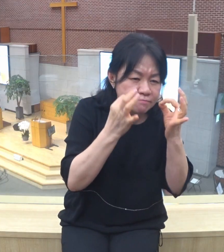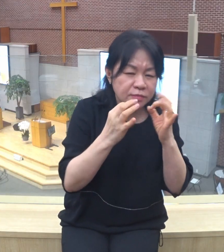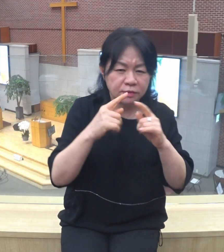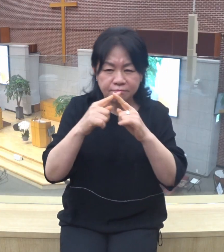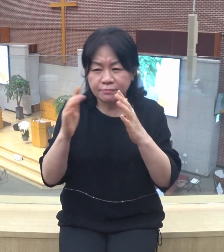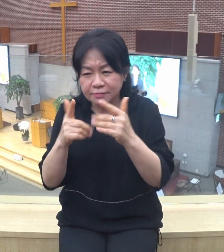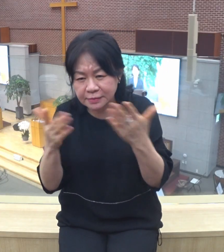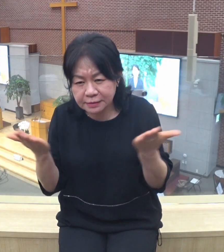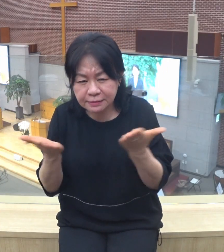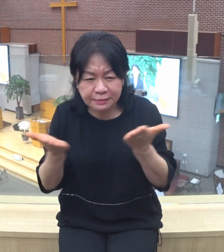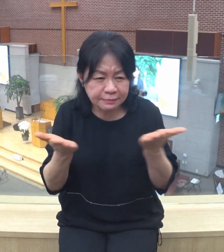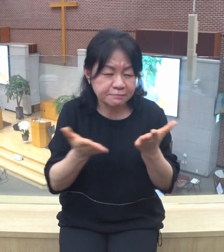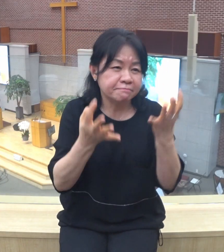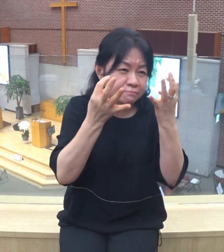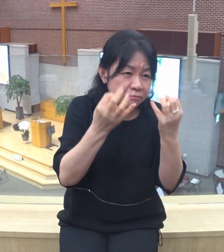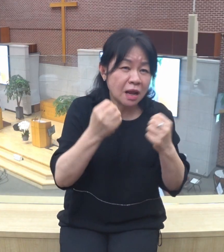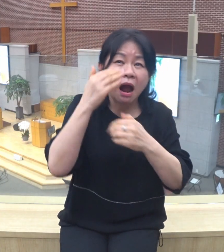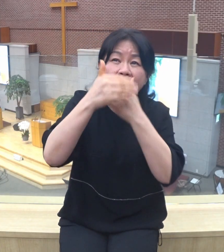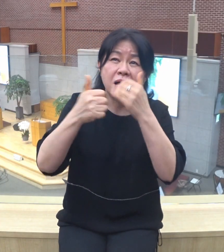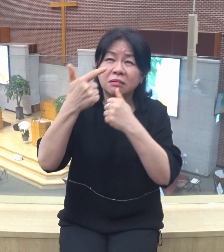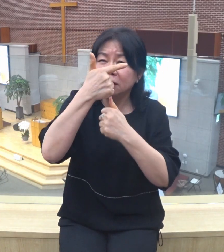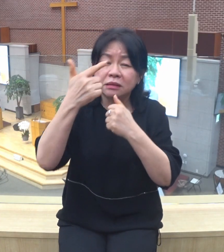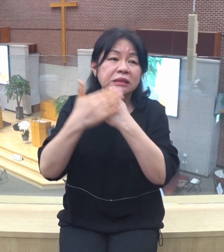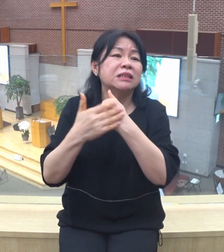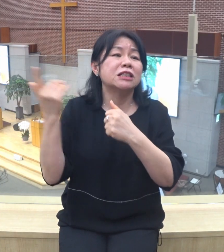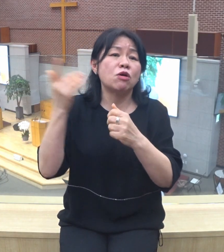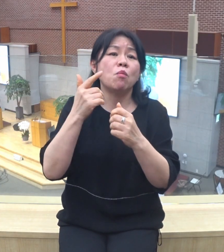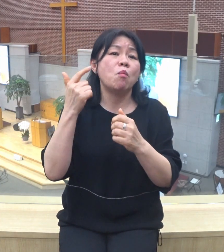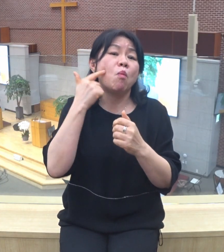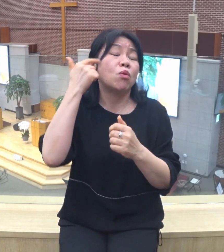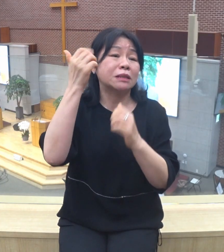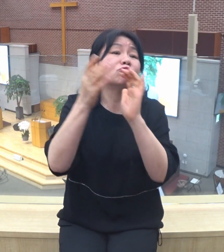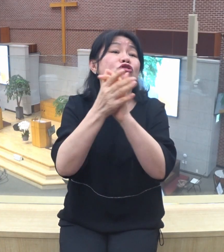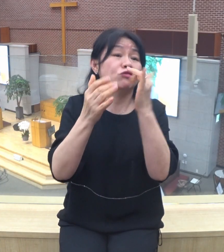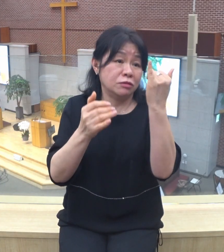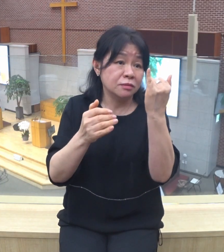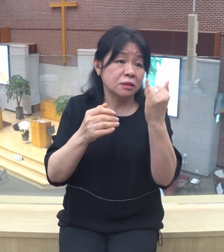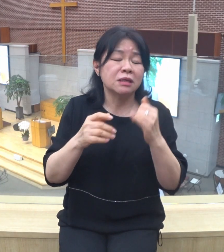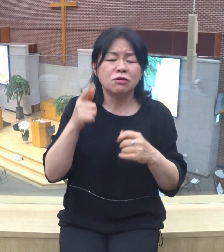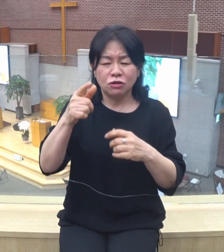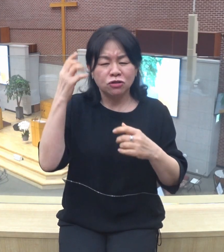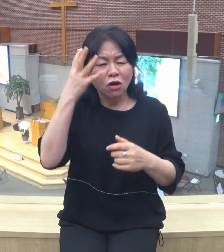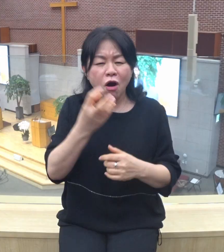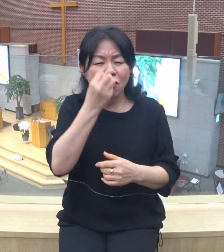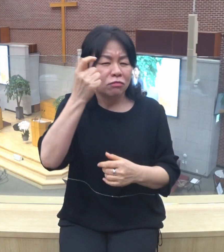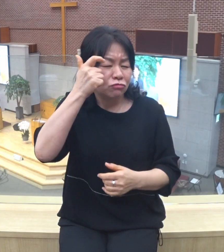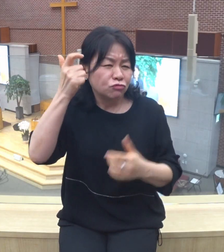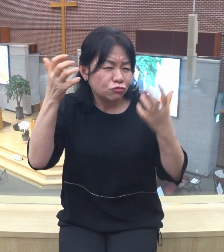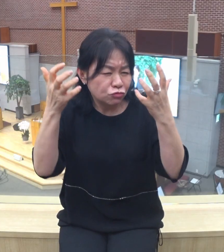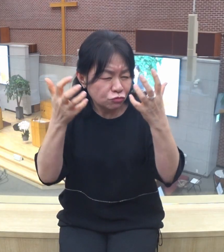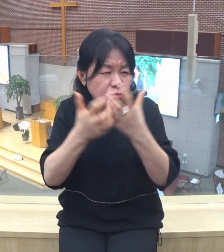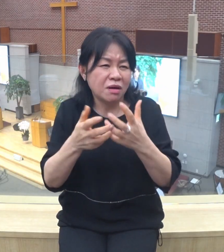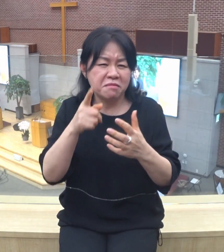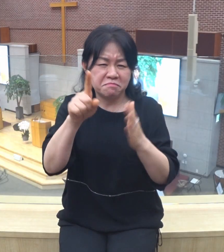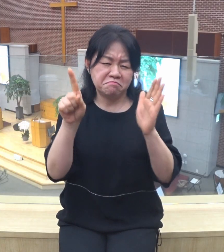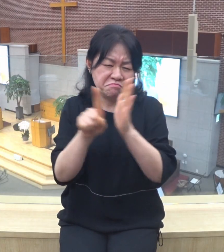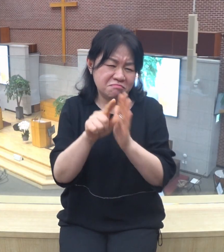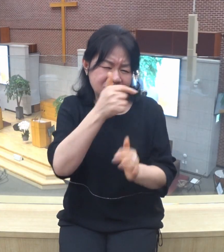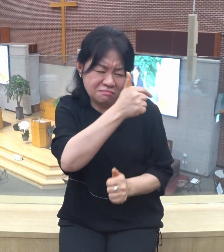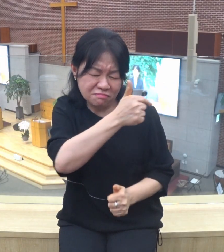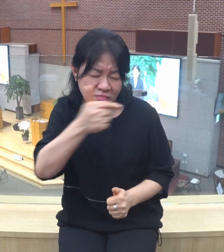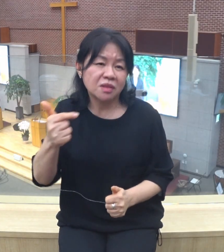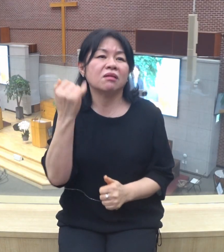섬겼습니다. 하나님의 풍성한 은혜를 많이 누렸습니다. 성령 충만했고 믿음에 대한 자신감도